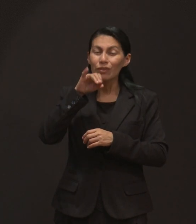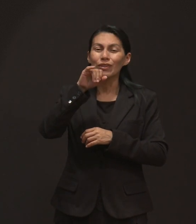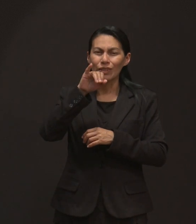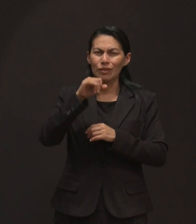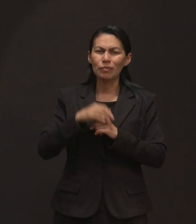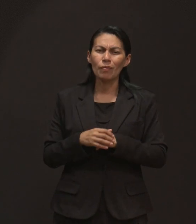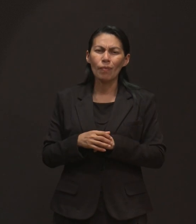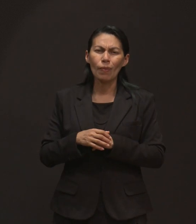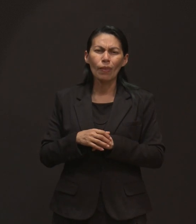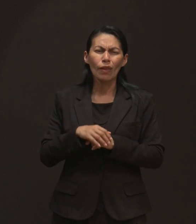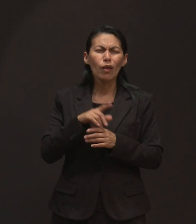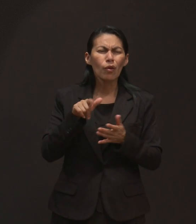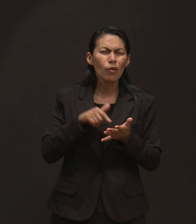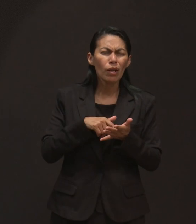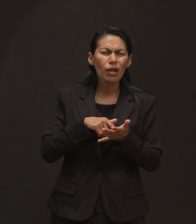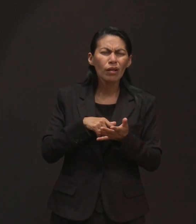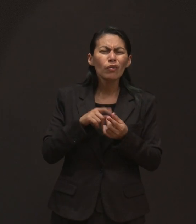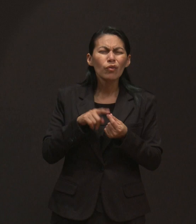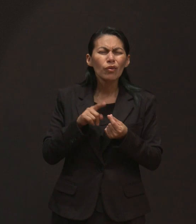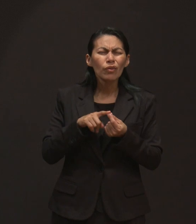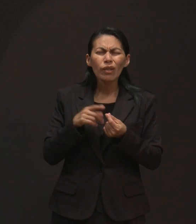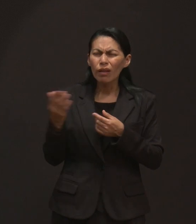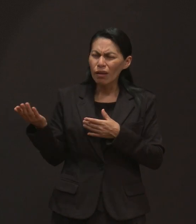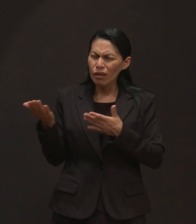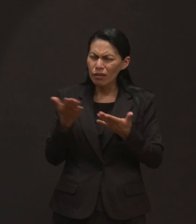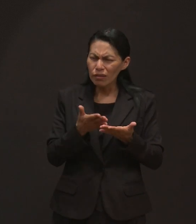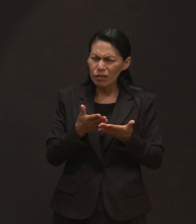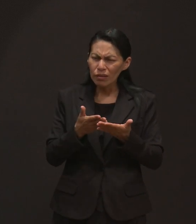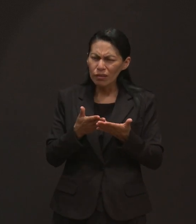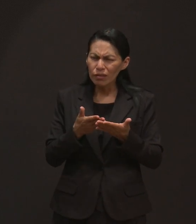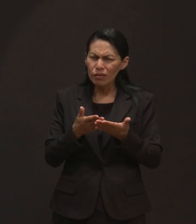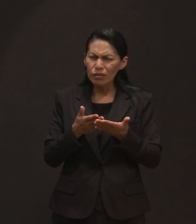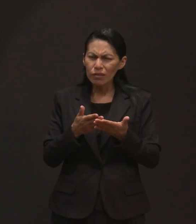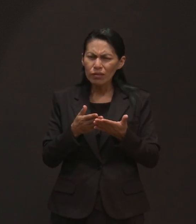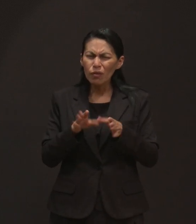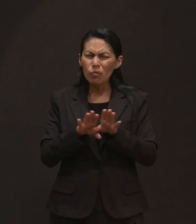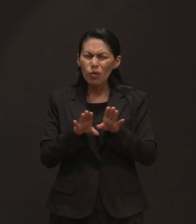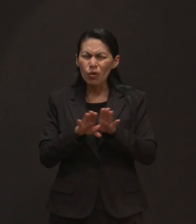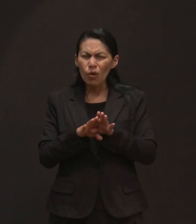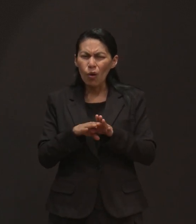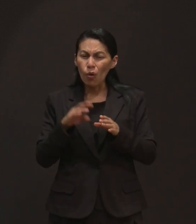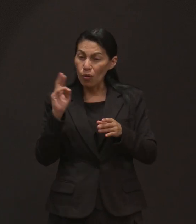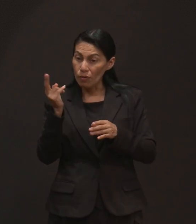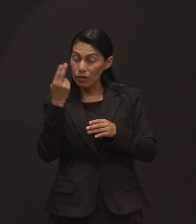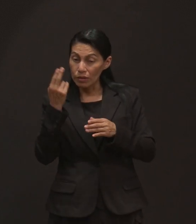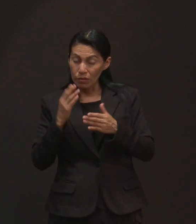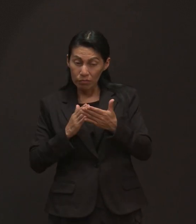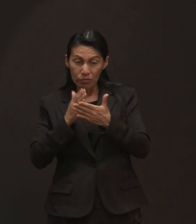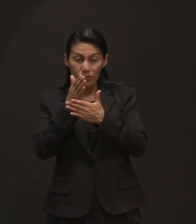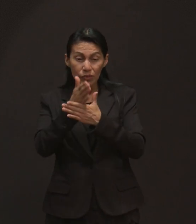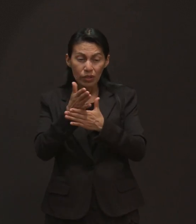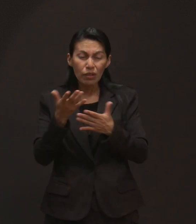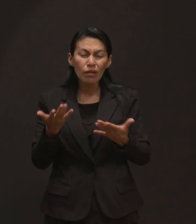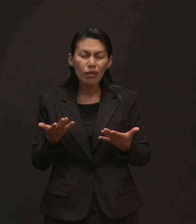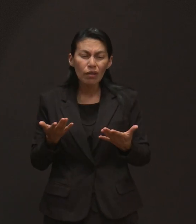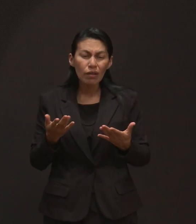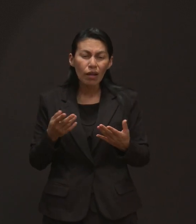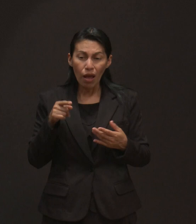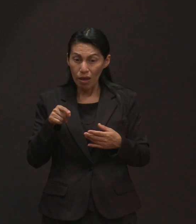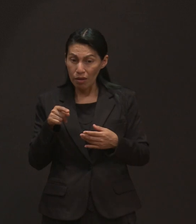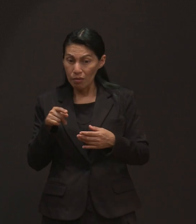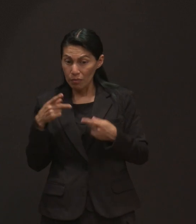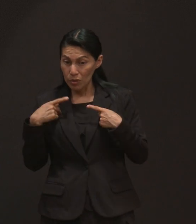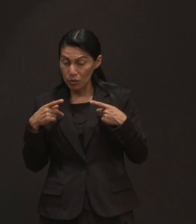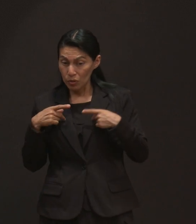llama. ¿Y en qué parte? Bueno, entrando, si vienen entrando a la universidad, preguntan